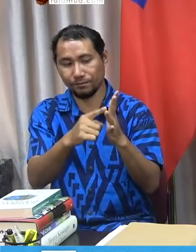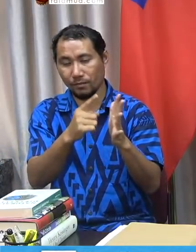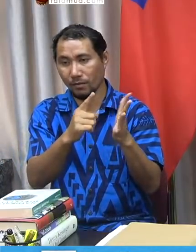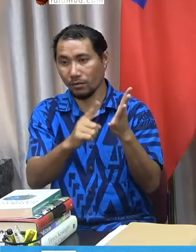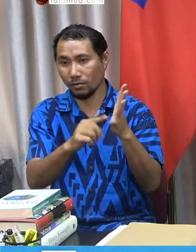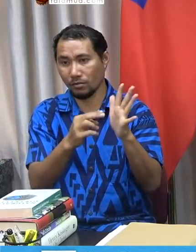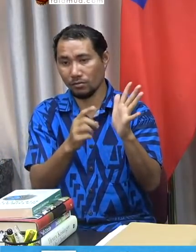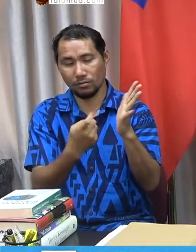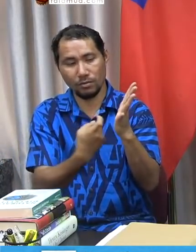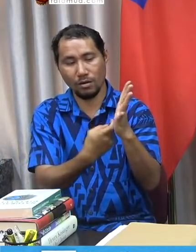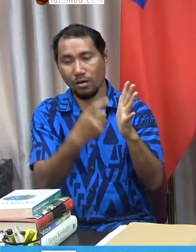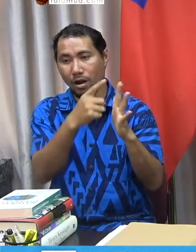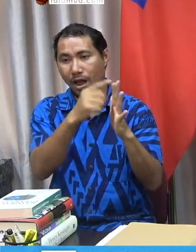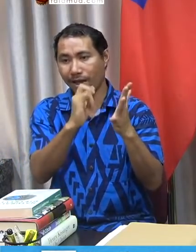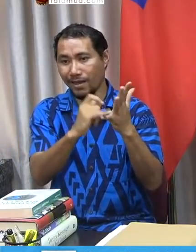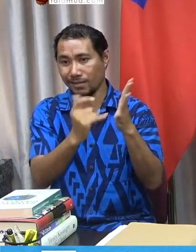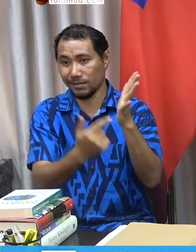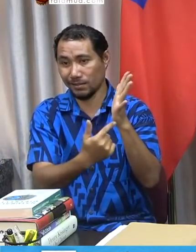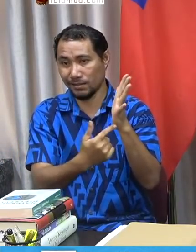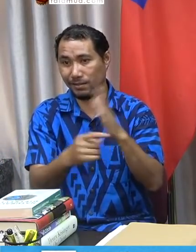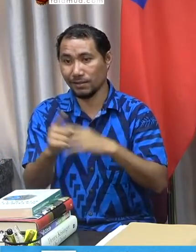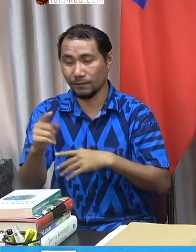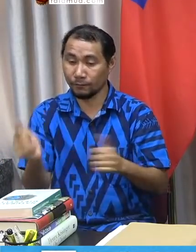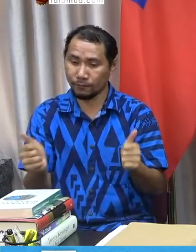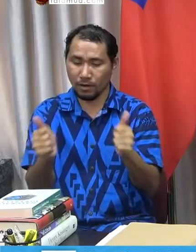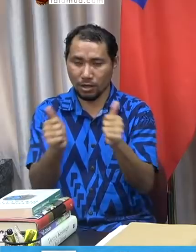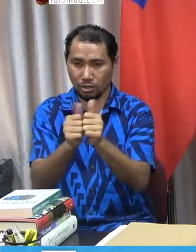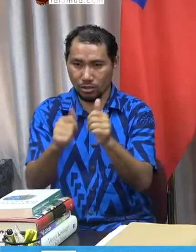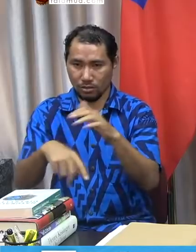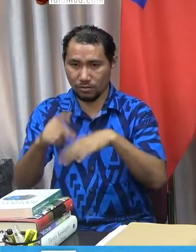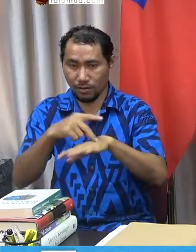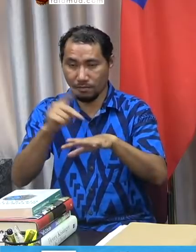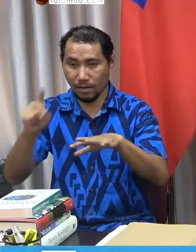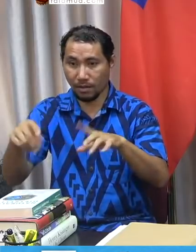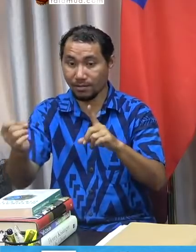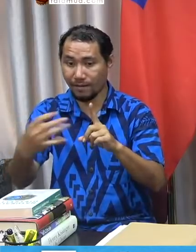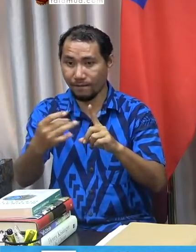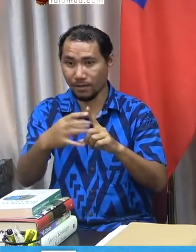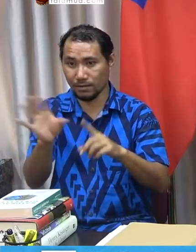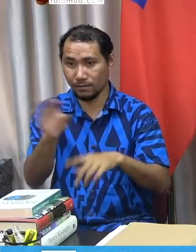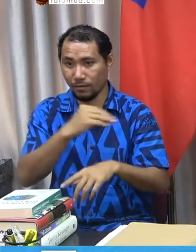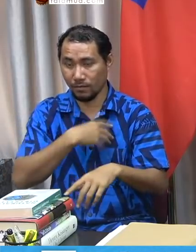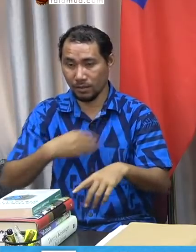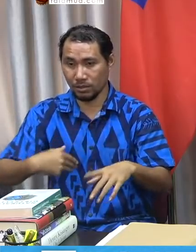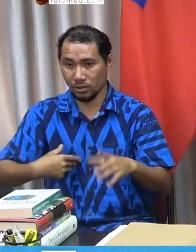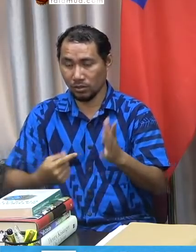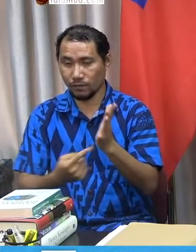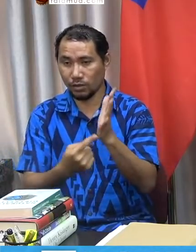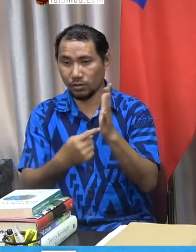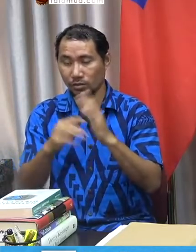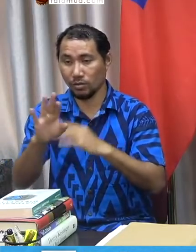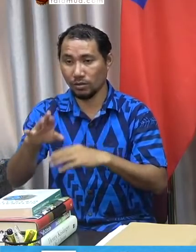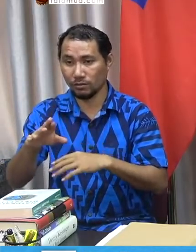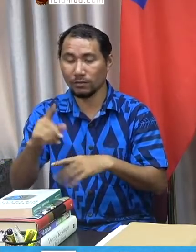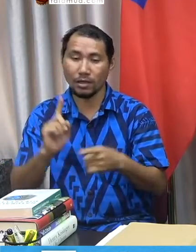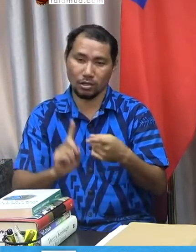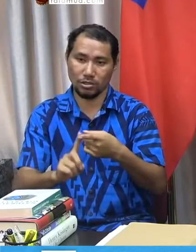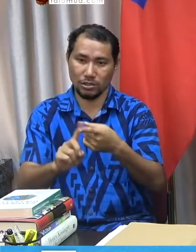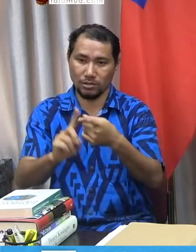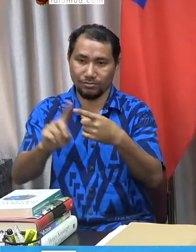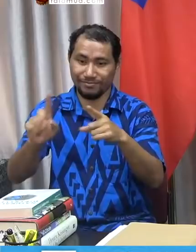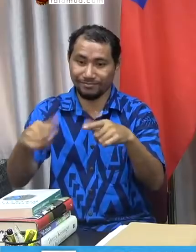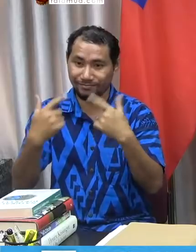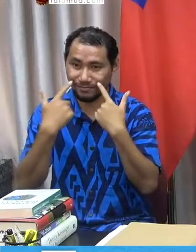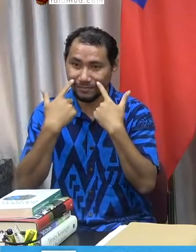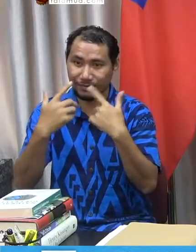whaamaunia le kapeneta ia se latou fautuanga fia whaawau fo i lea whaalinga e whailo ai le